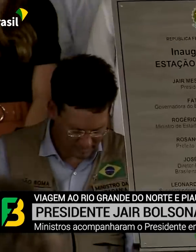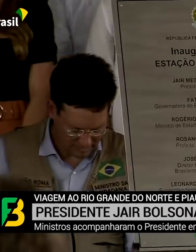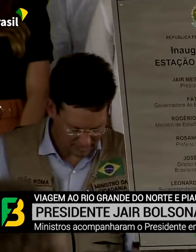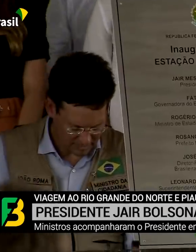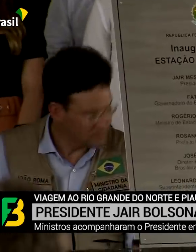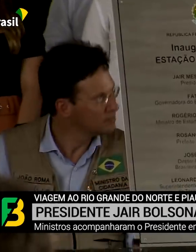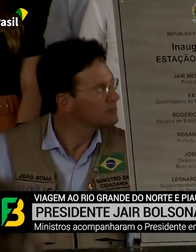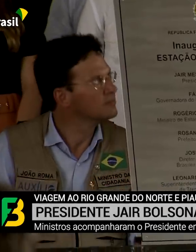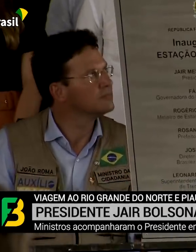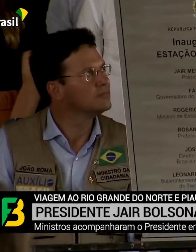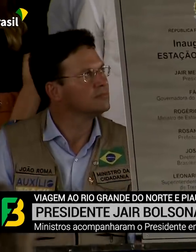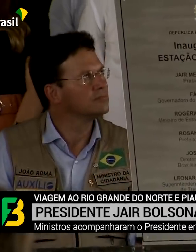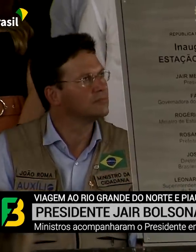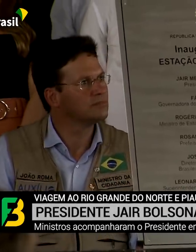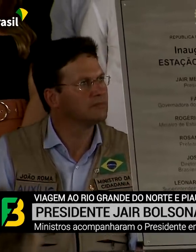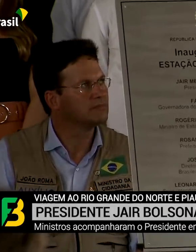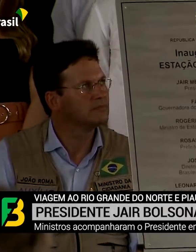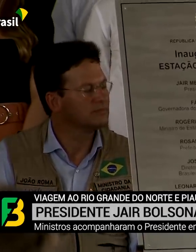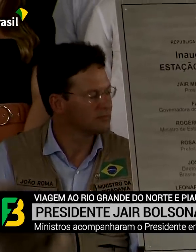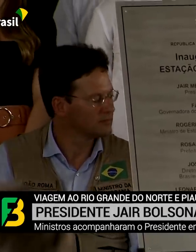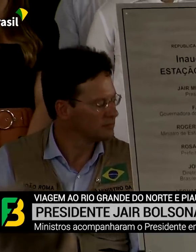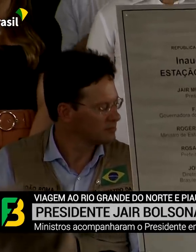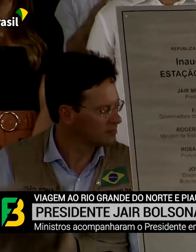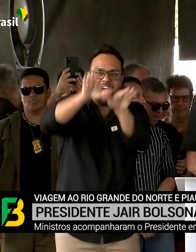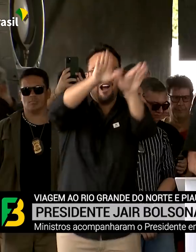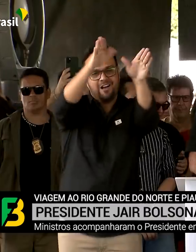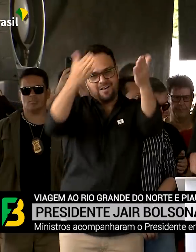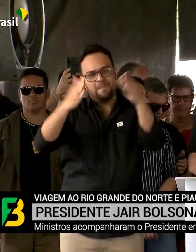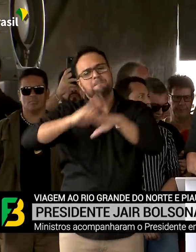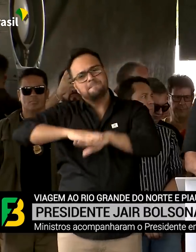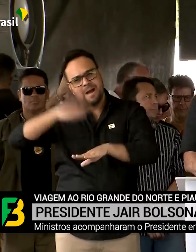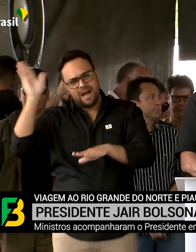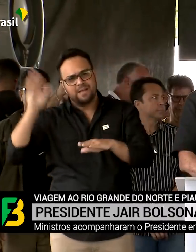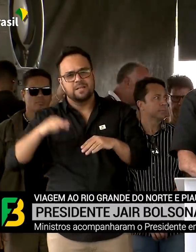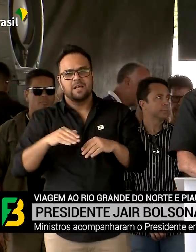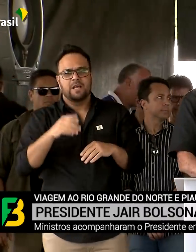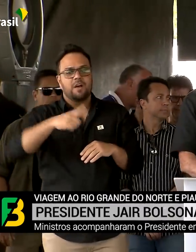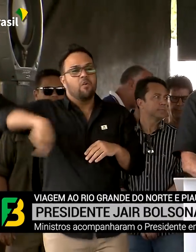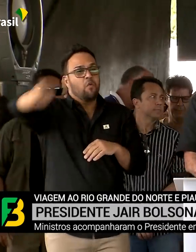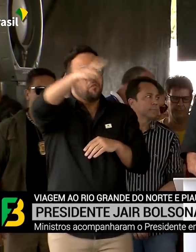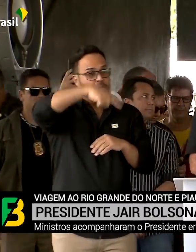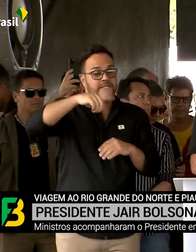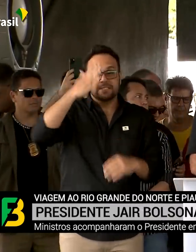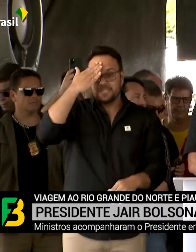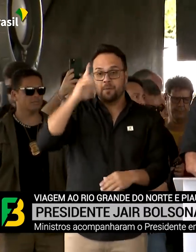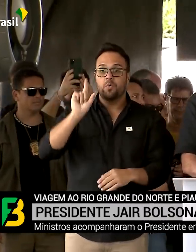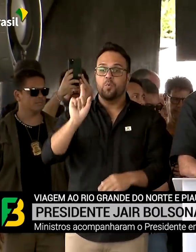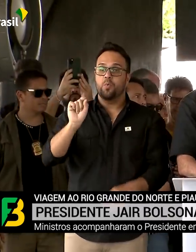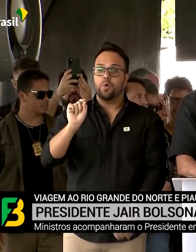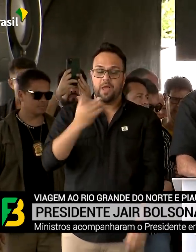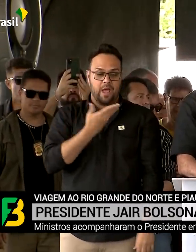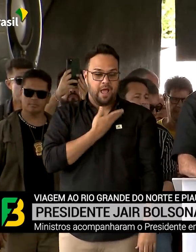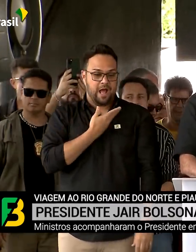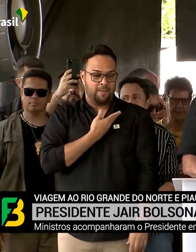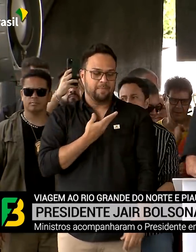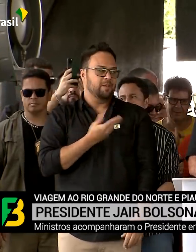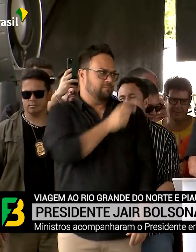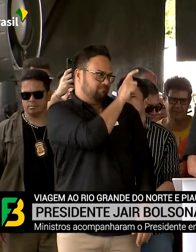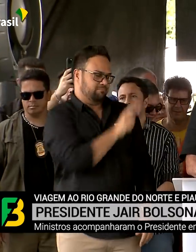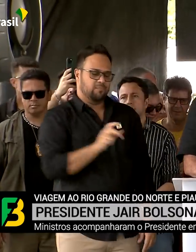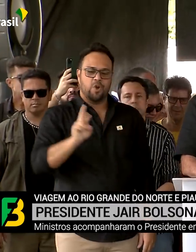do Nordeste brasileiro, disse Marinho. Dizia a você, meu amigo Rogério